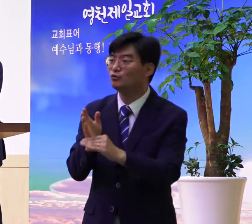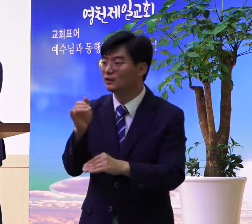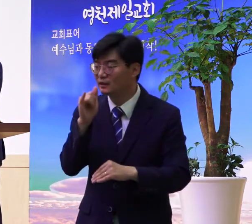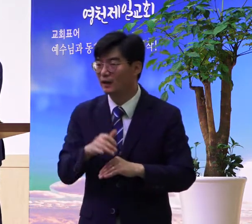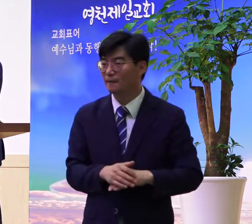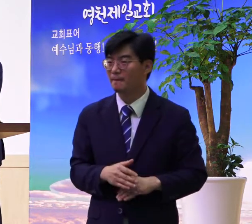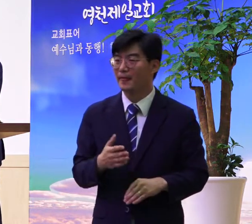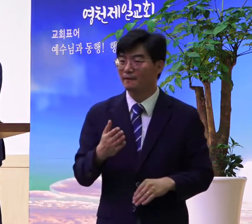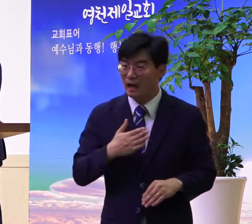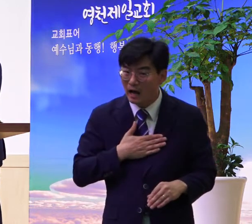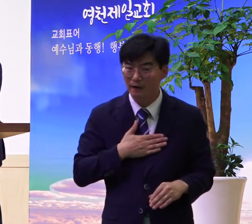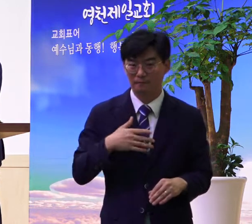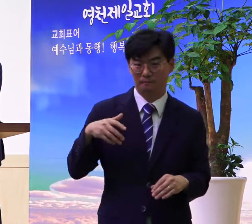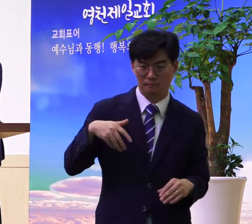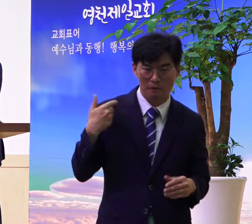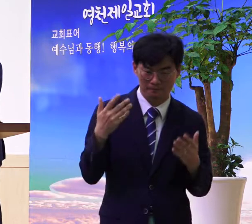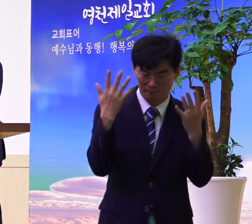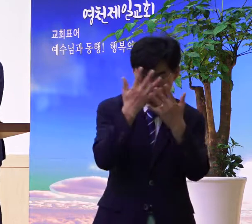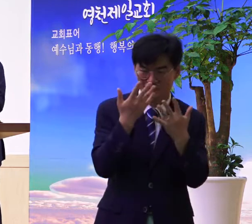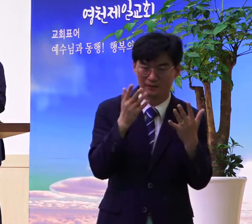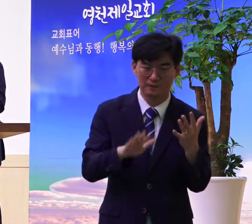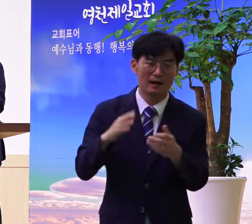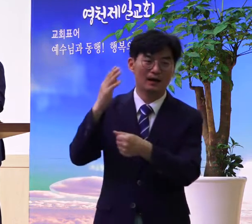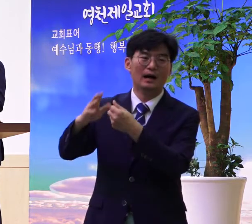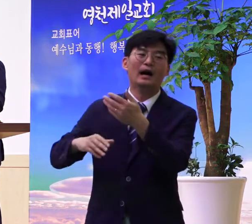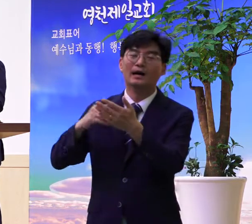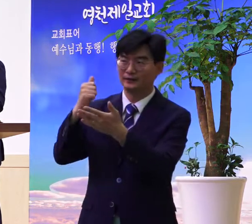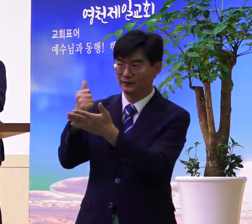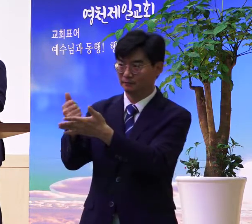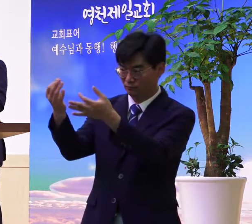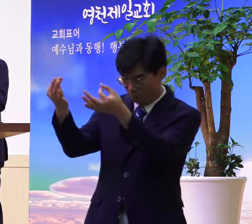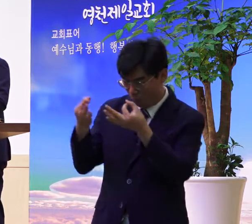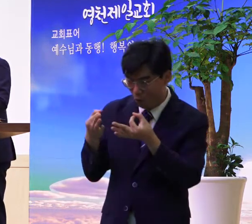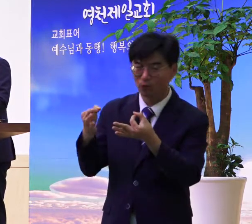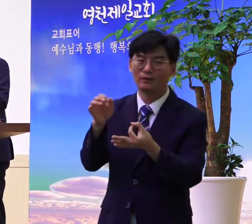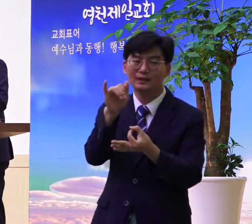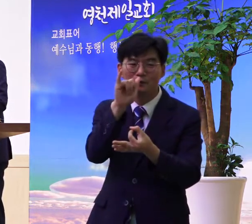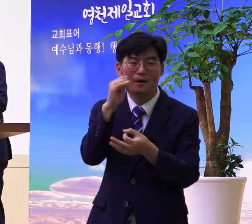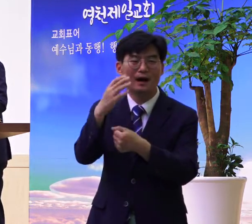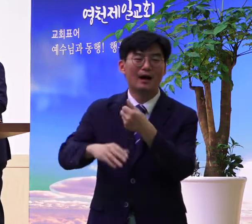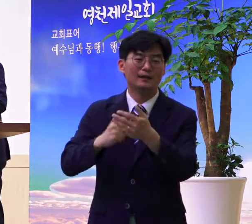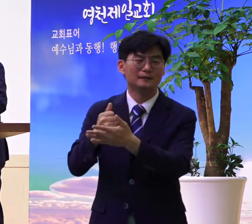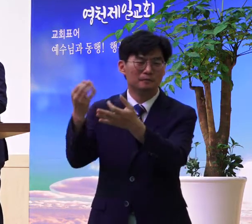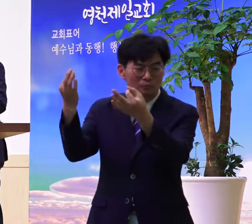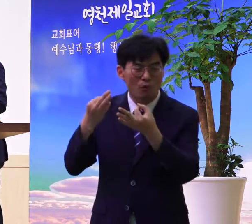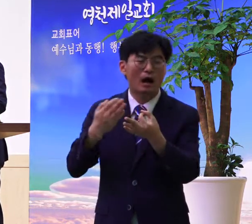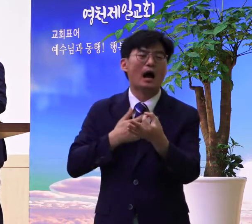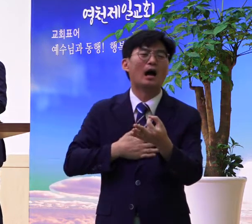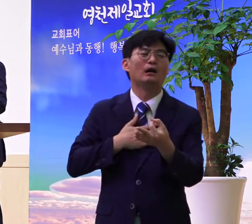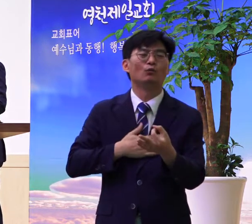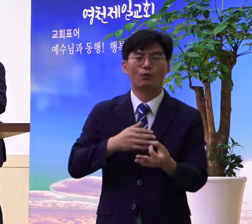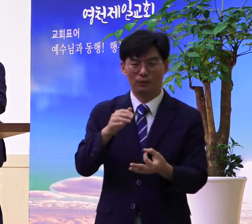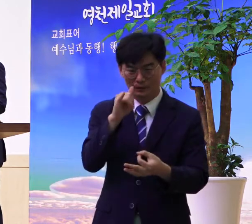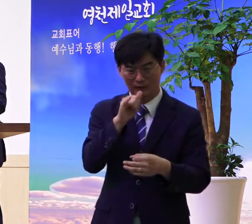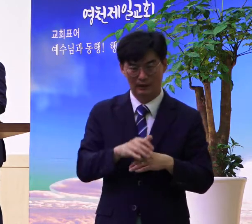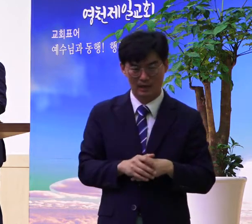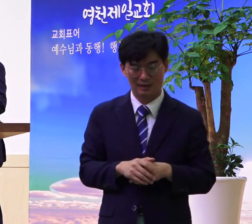길을 그가 아시나니 그가 나를 단련하신 후에는 내가 순금같이 되어